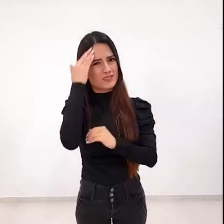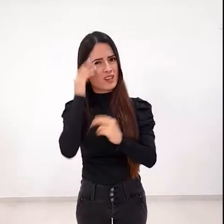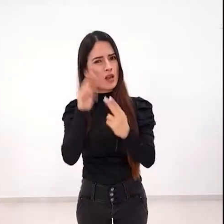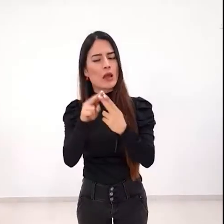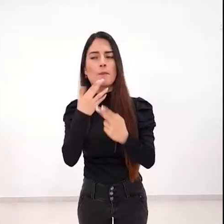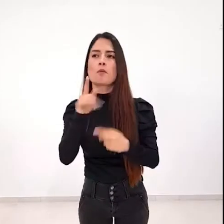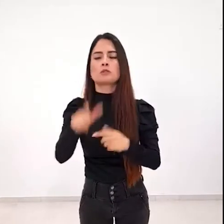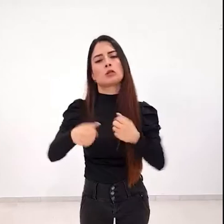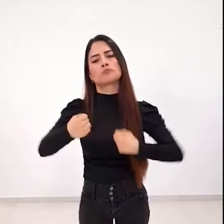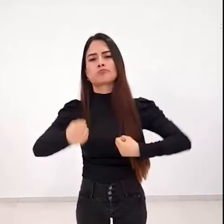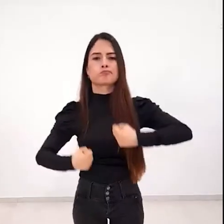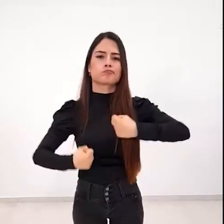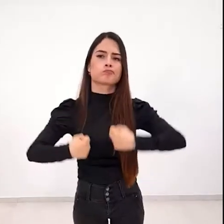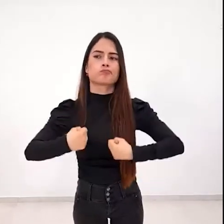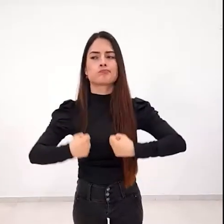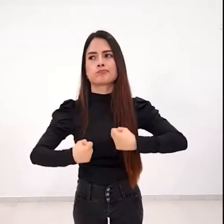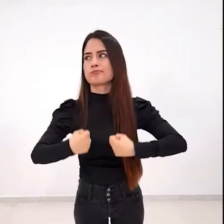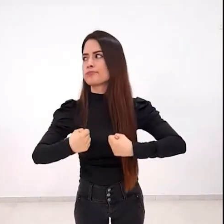entonces